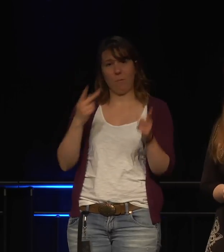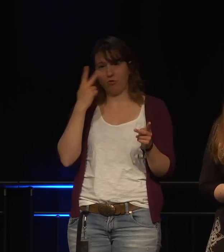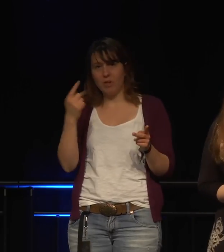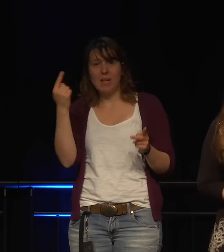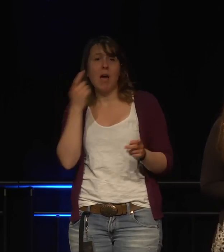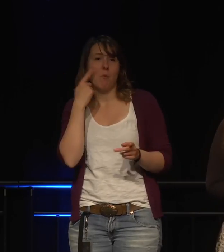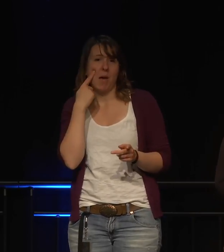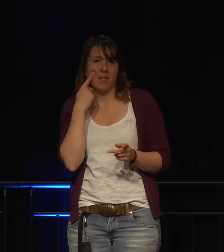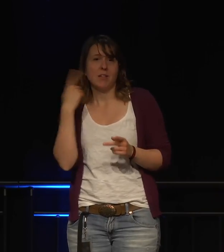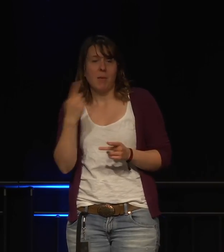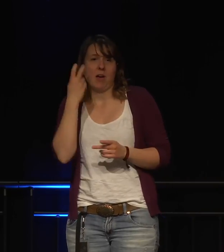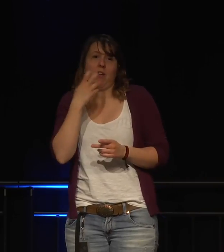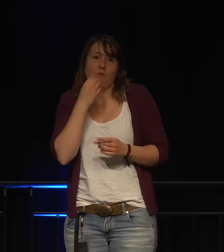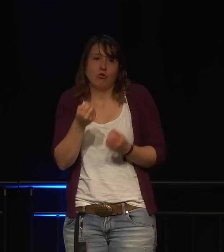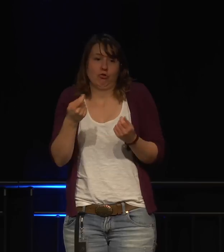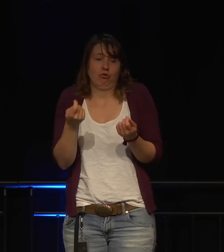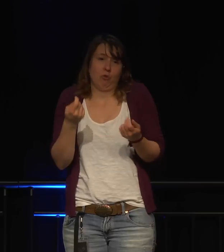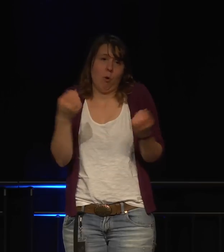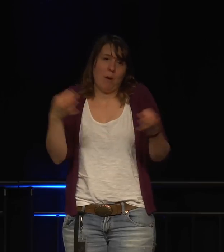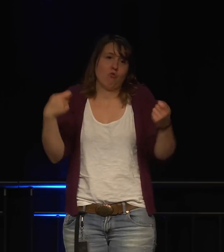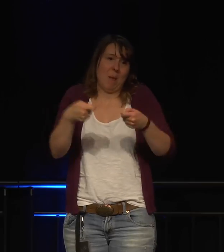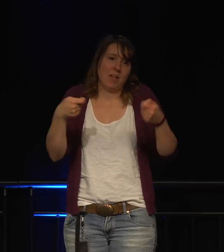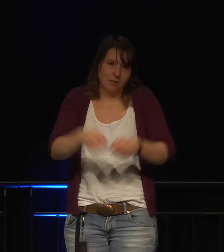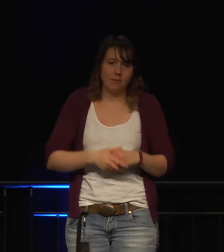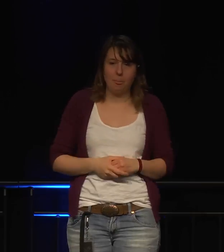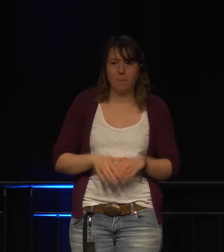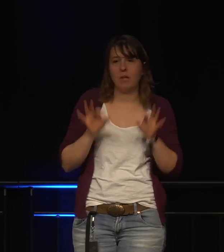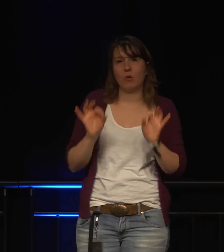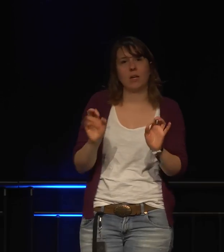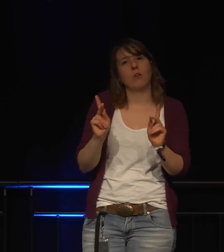What else can consumers do? ¿Qué es otras cosas que podéis hacer?